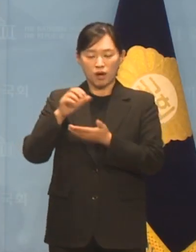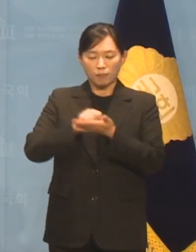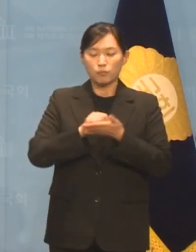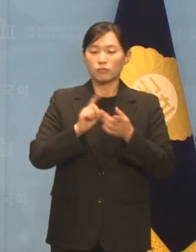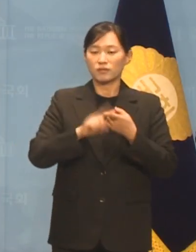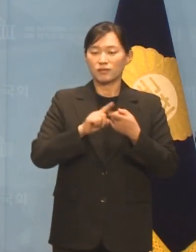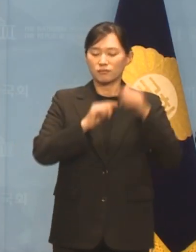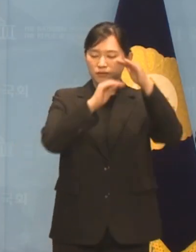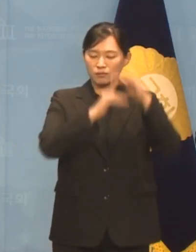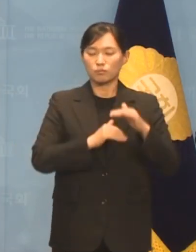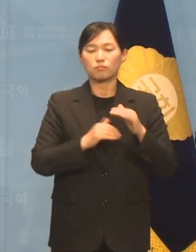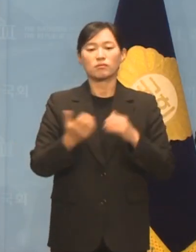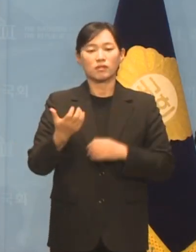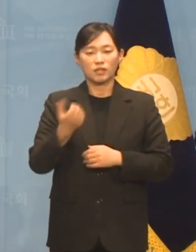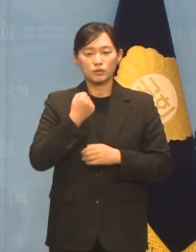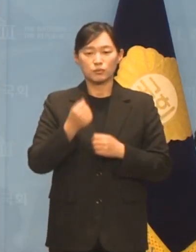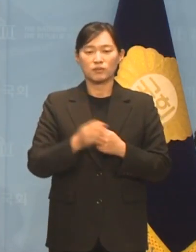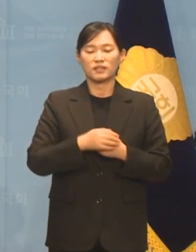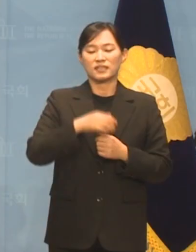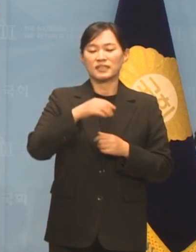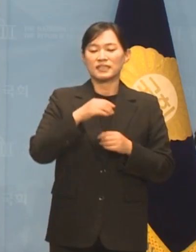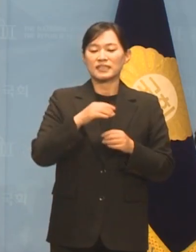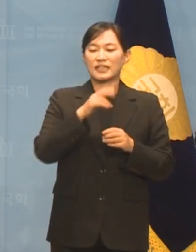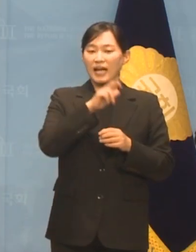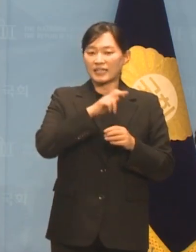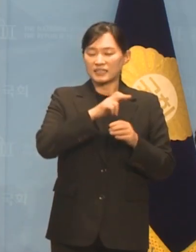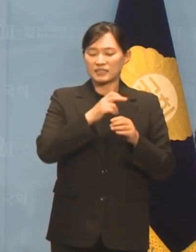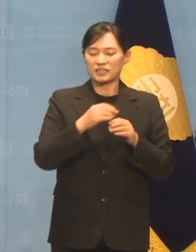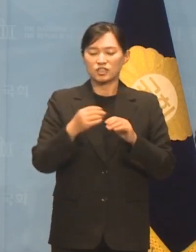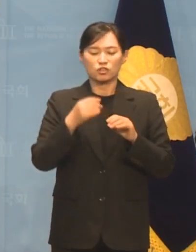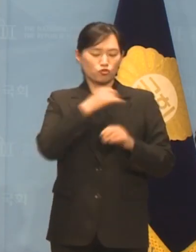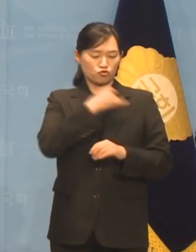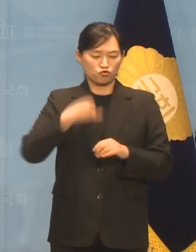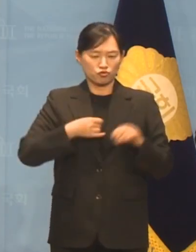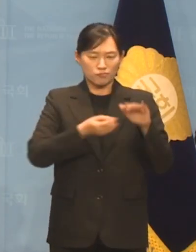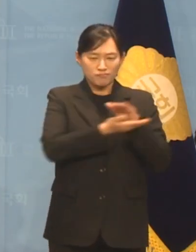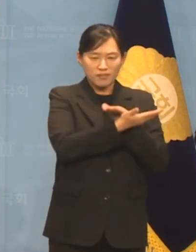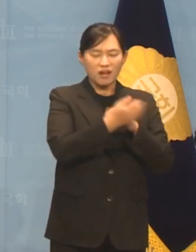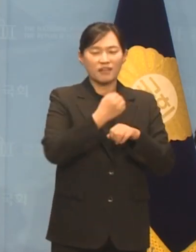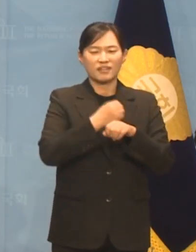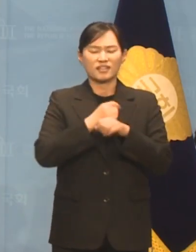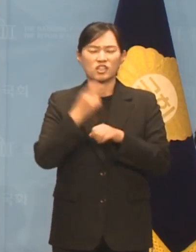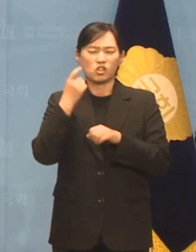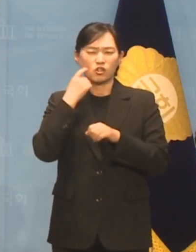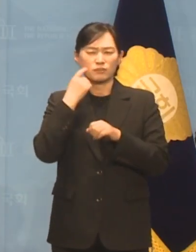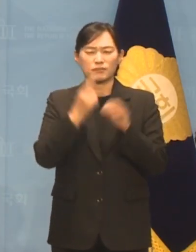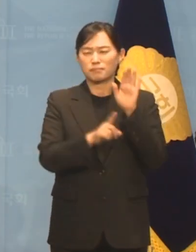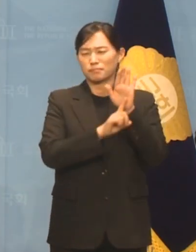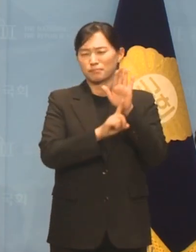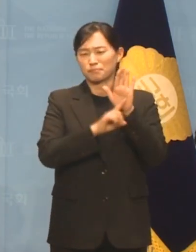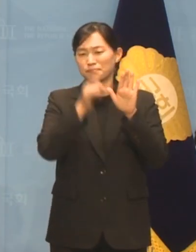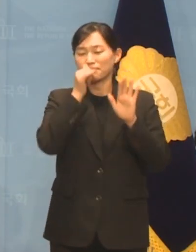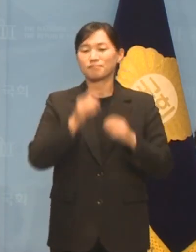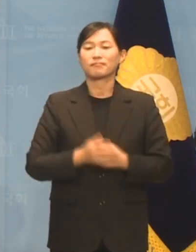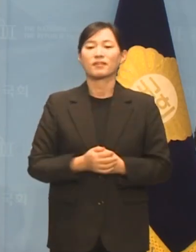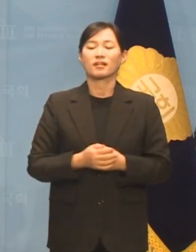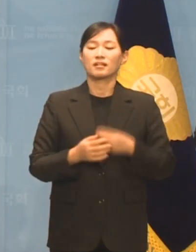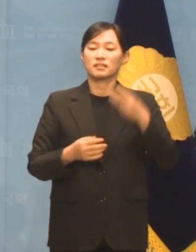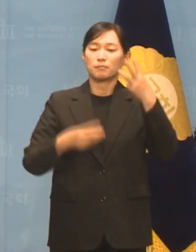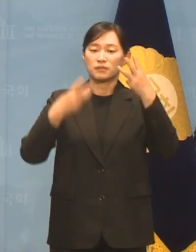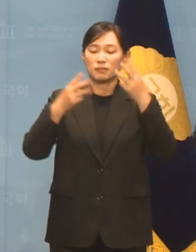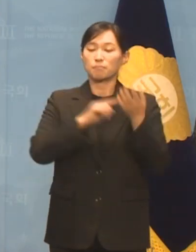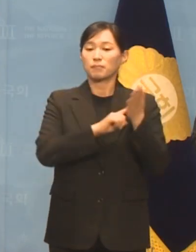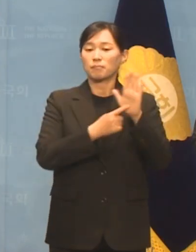인용하여 결국에는 그래픽 카드를 매입하여 중국으로 빼돌리는 거다라는 허위 사실을 게시되었습니다. 3월